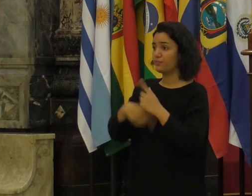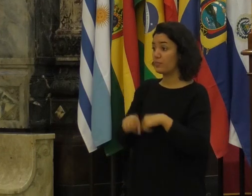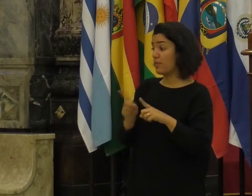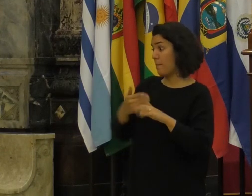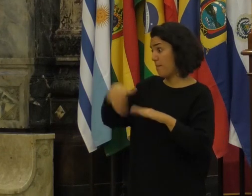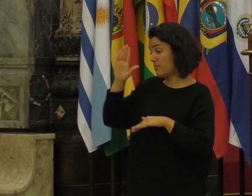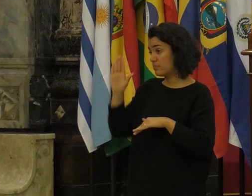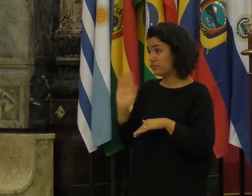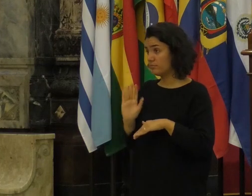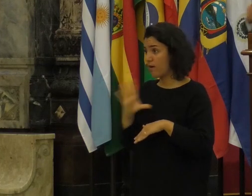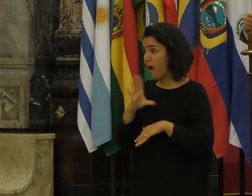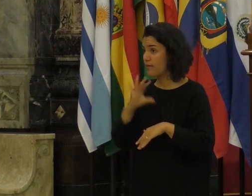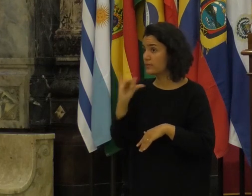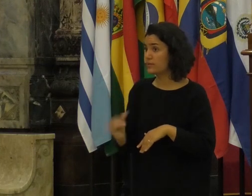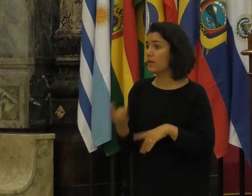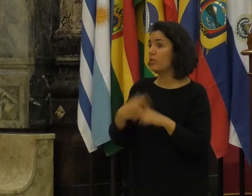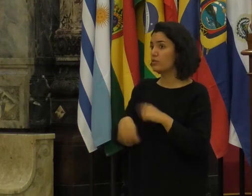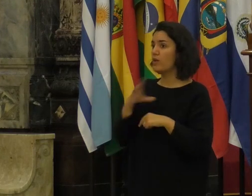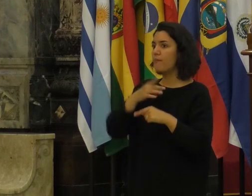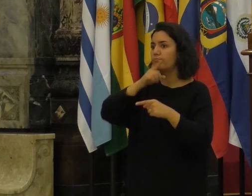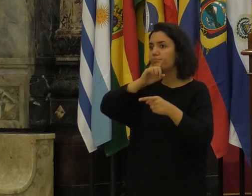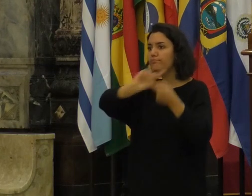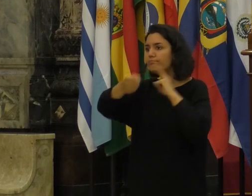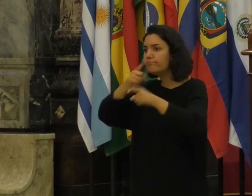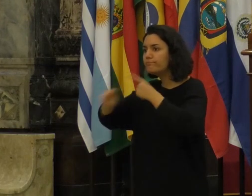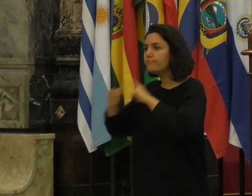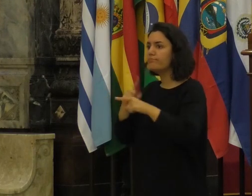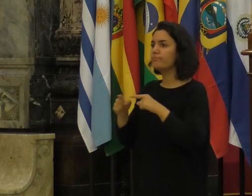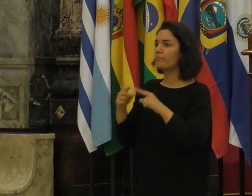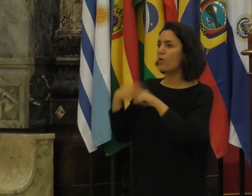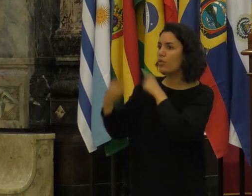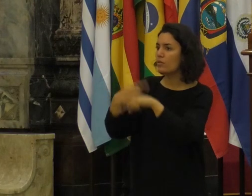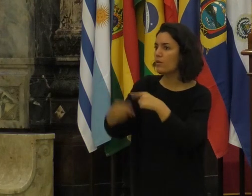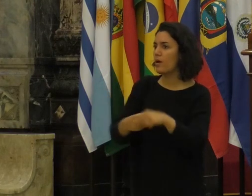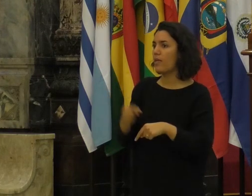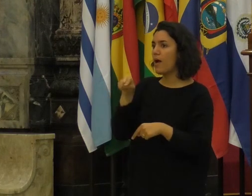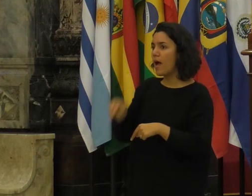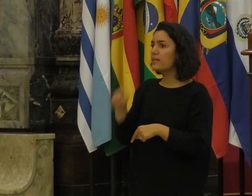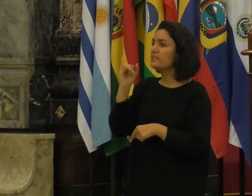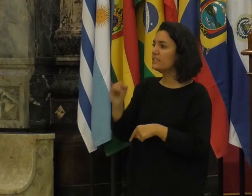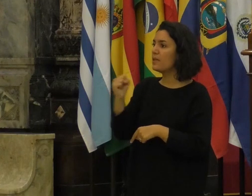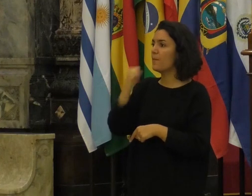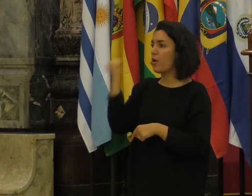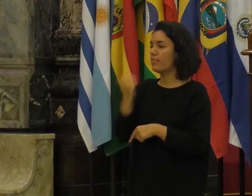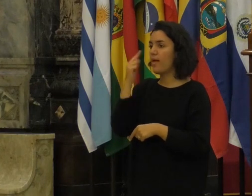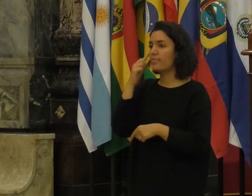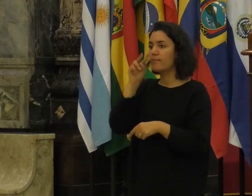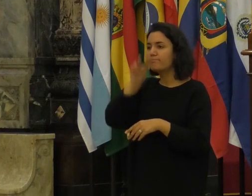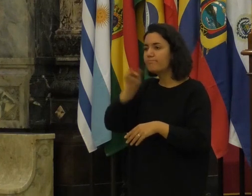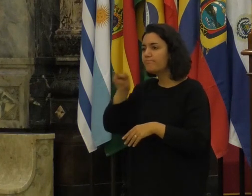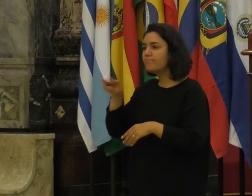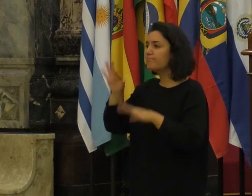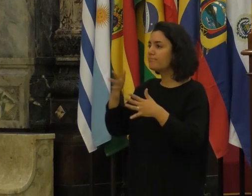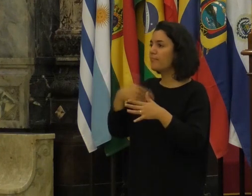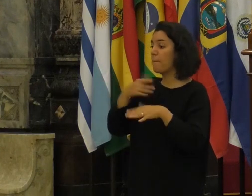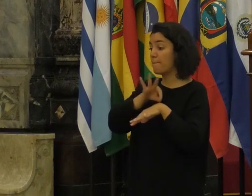otros, cuya permanente interacción es muy conveniente observar para la mejor